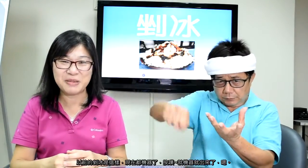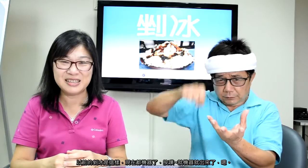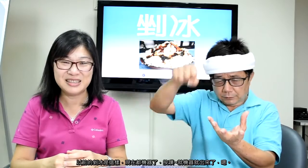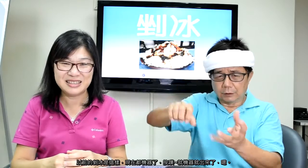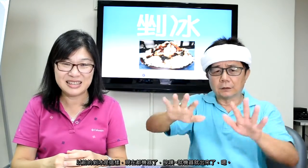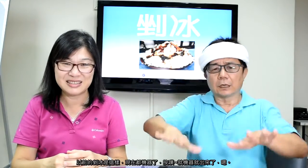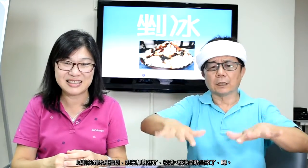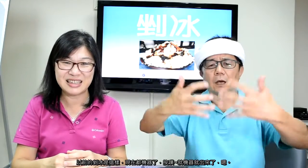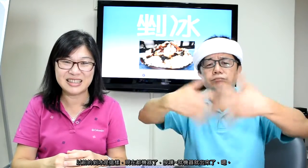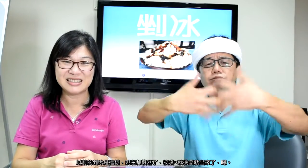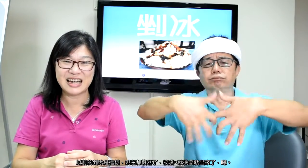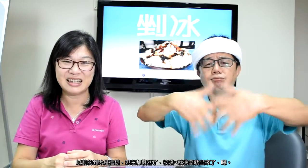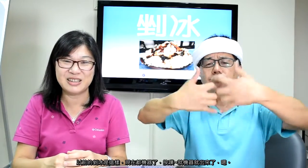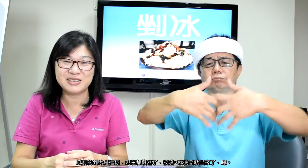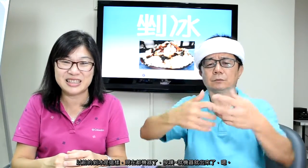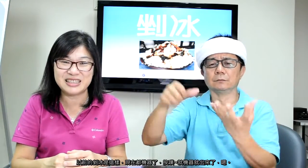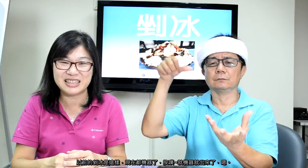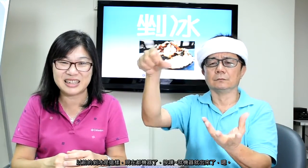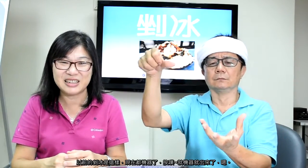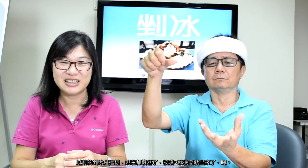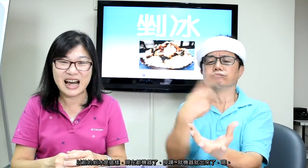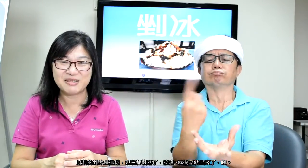冰，好，是这样，现在都机器了，按噗